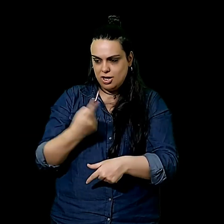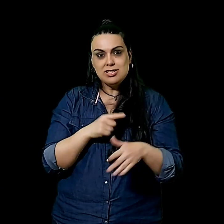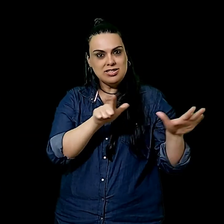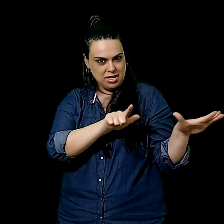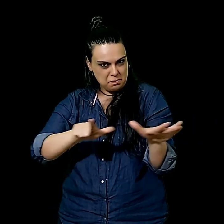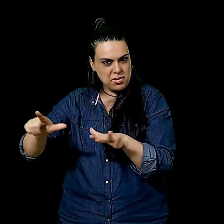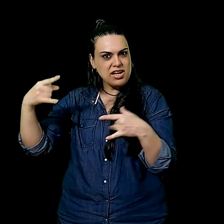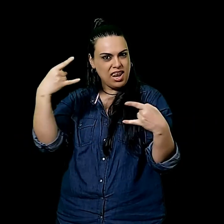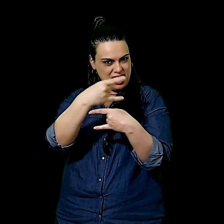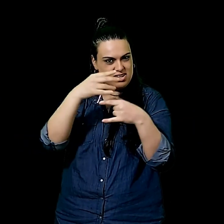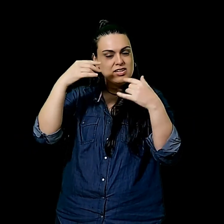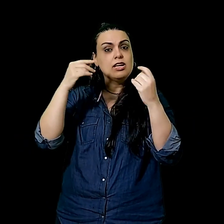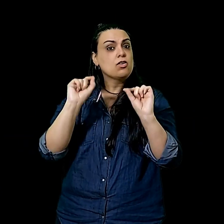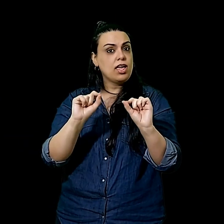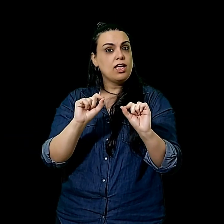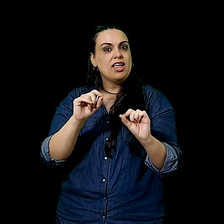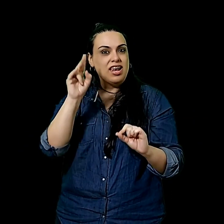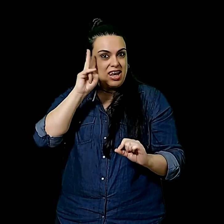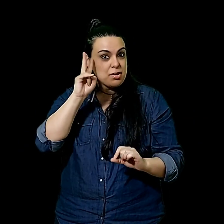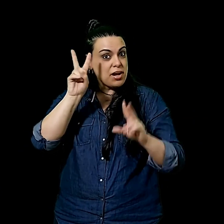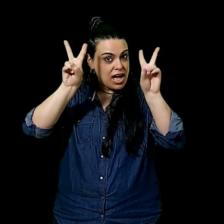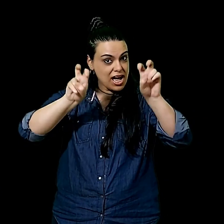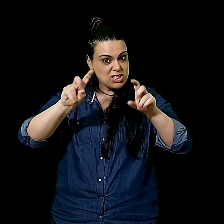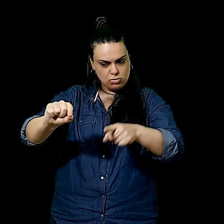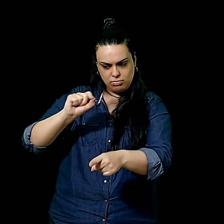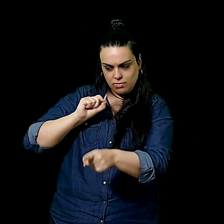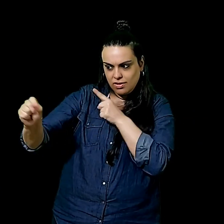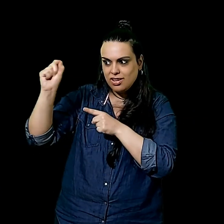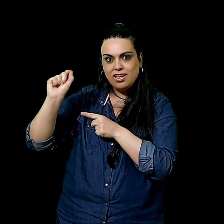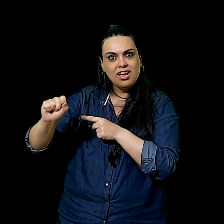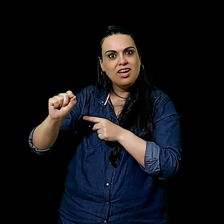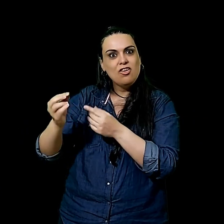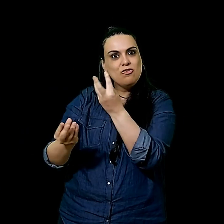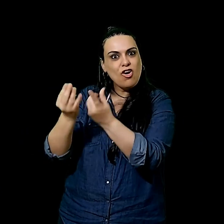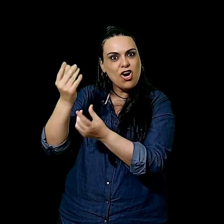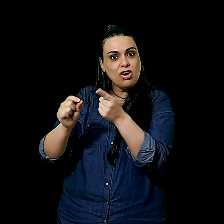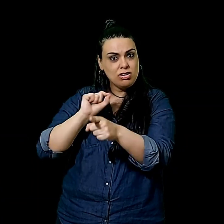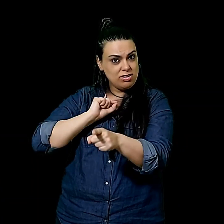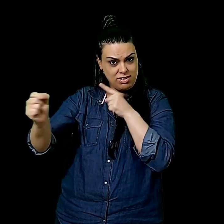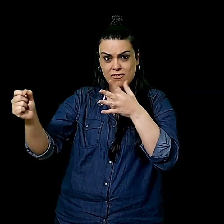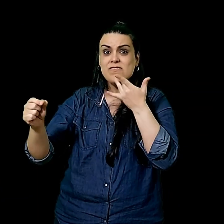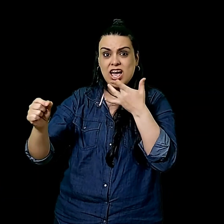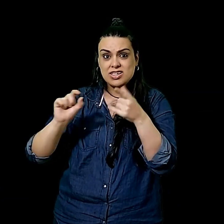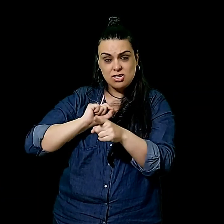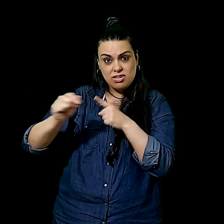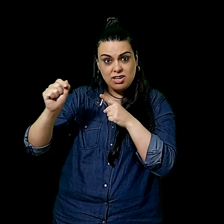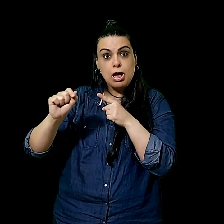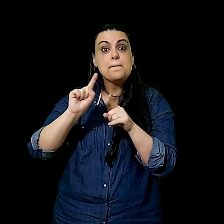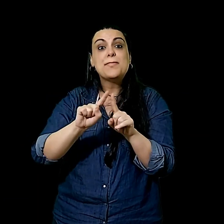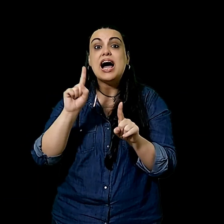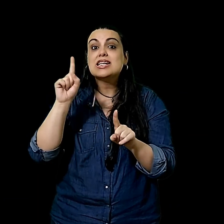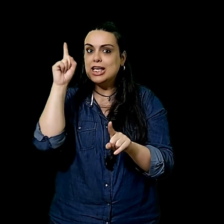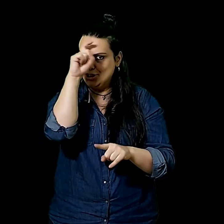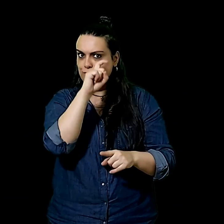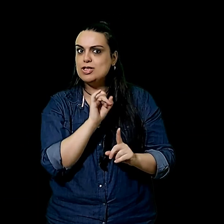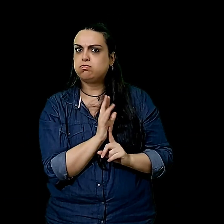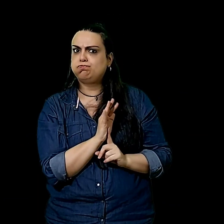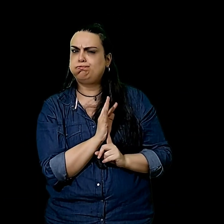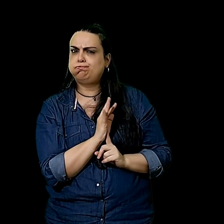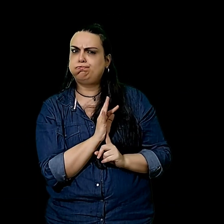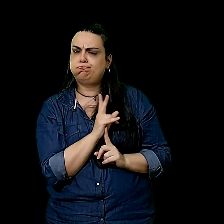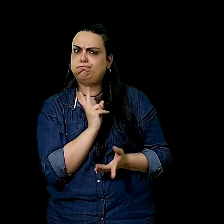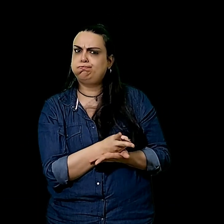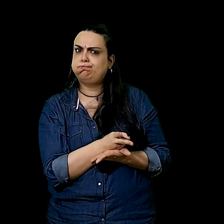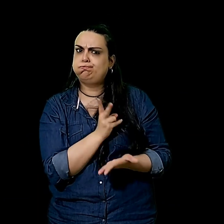semana. Não é difícil acender uma fogueira, difícil é mantê-la. Mas quando você sabe aonde tem a